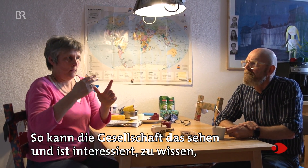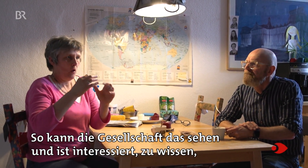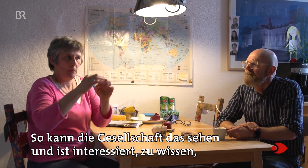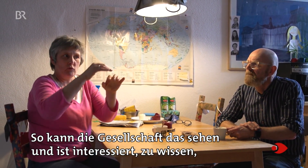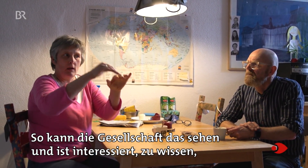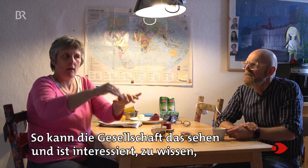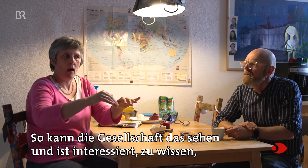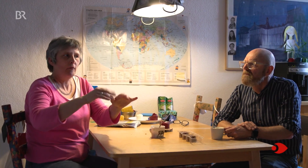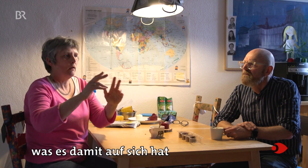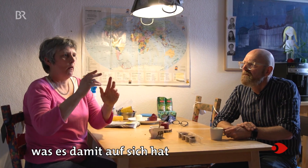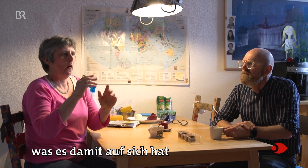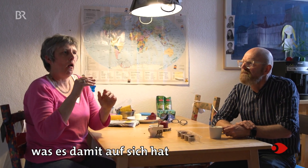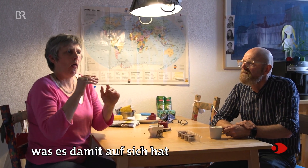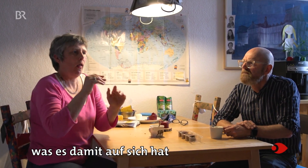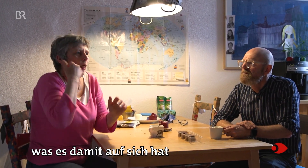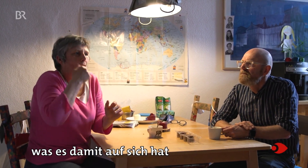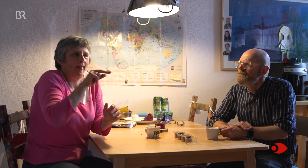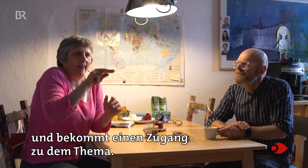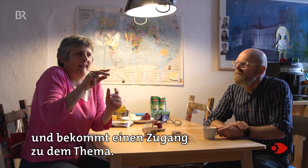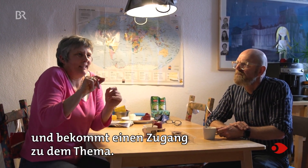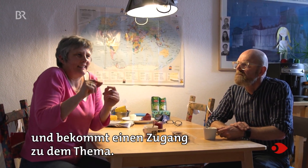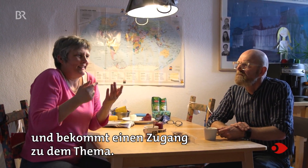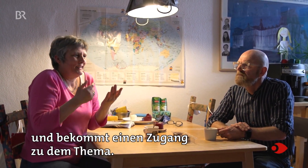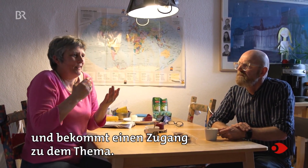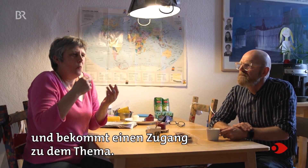ist interessiert zu wissen, was es damit auf sich hat und bekommt einen Zugang zu